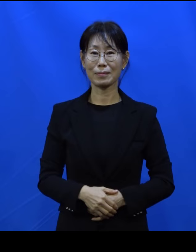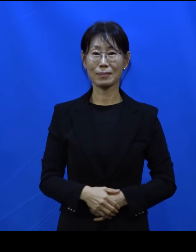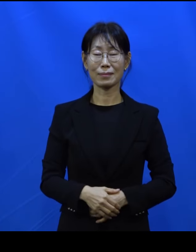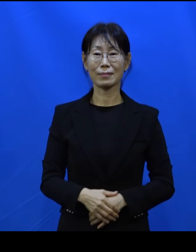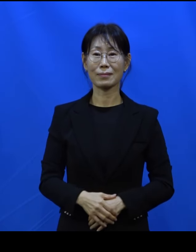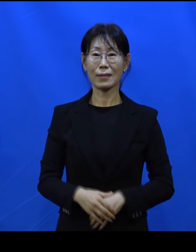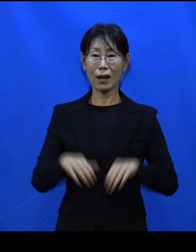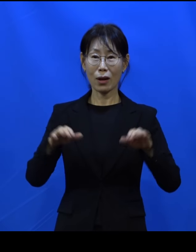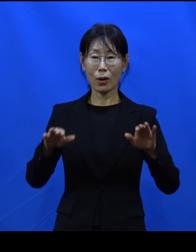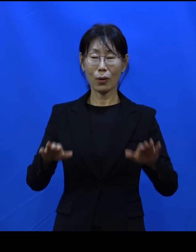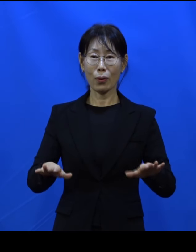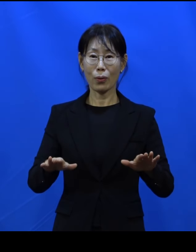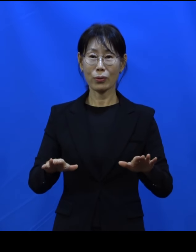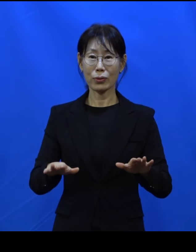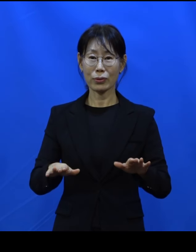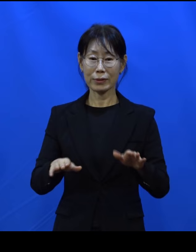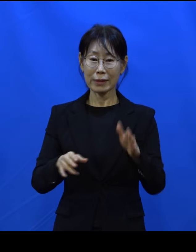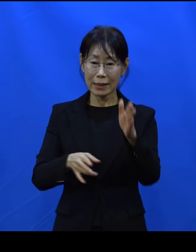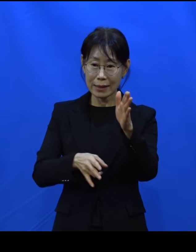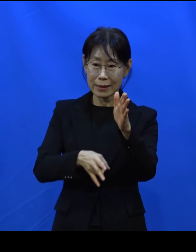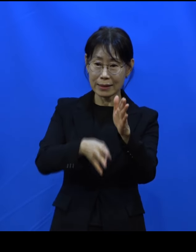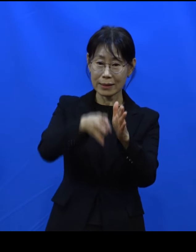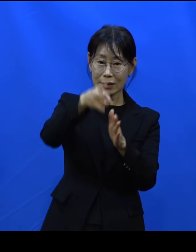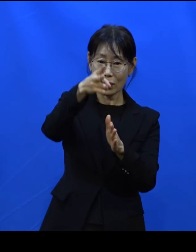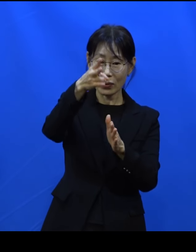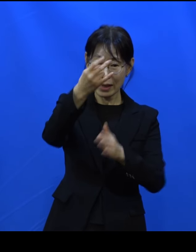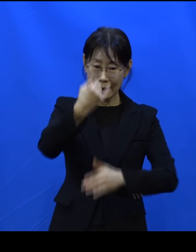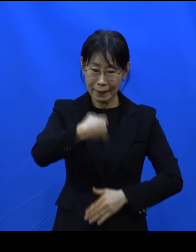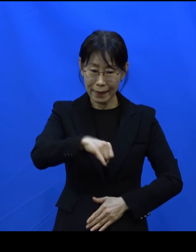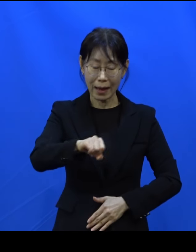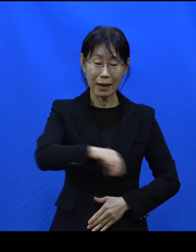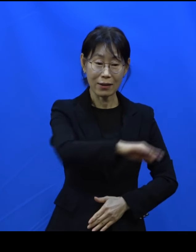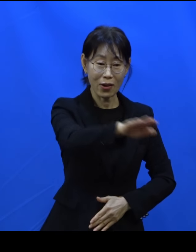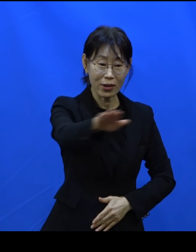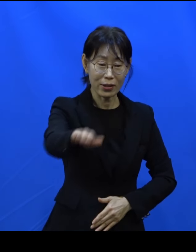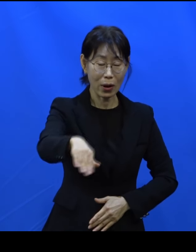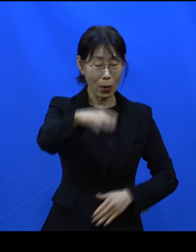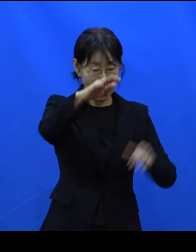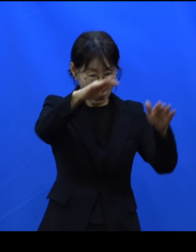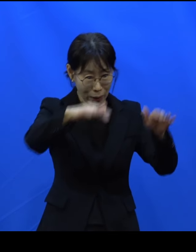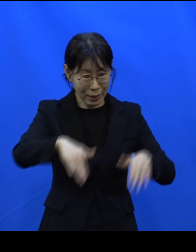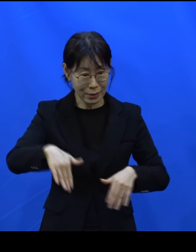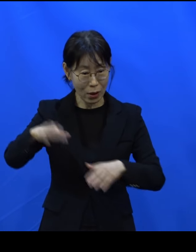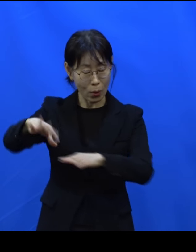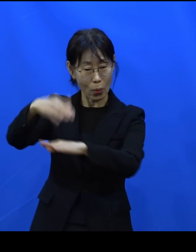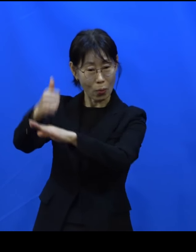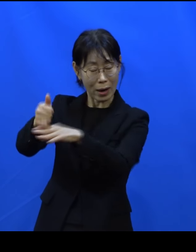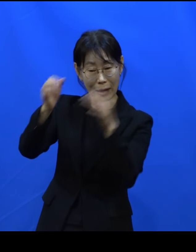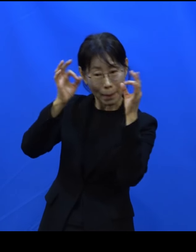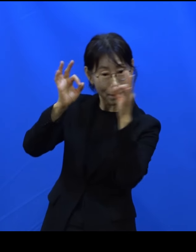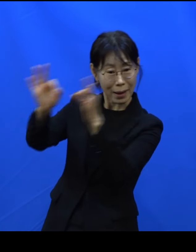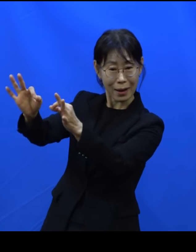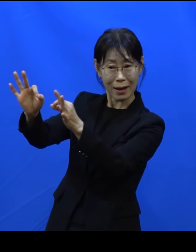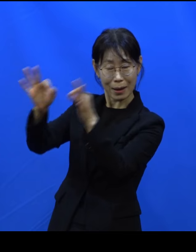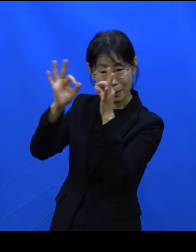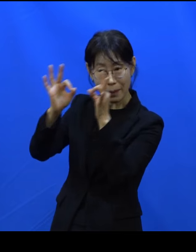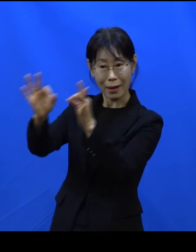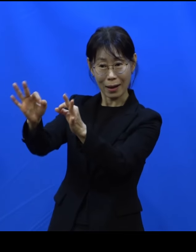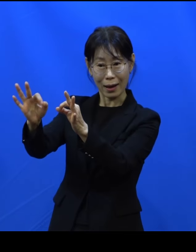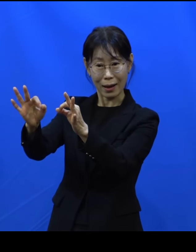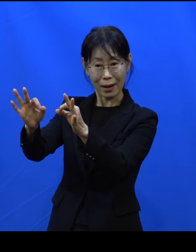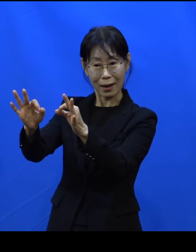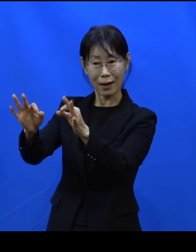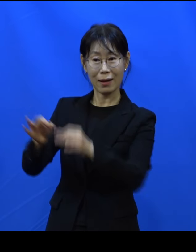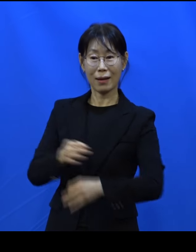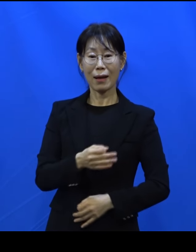솔로몬이 주인공인데 시온의 딸들아 나와서 솔로몬 왕을 보라. 자, 그때 우리는 뭐예요? 솔로몬보다